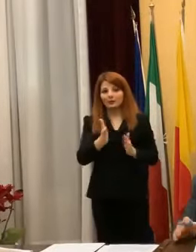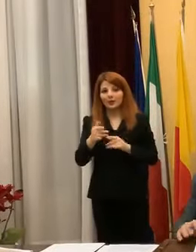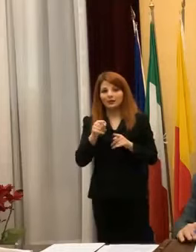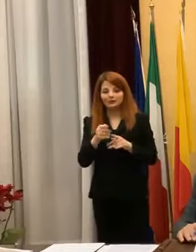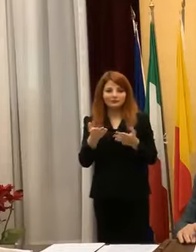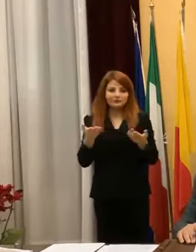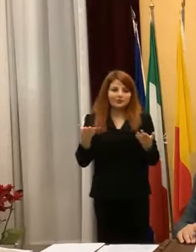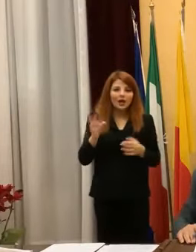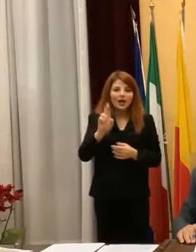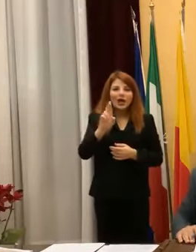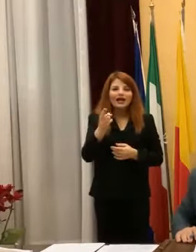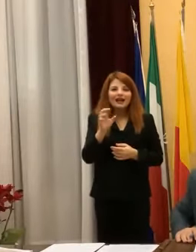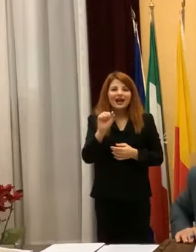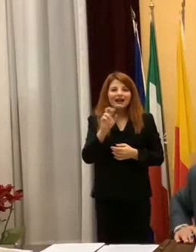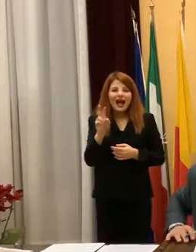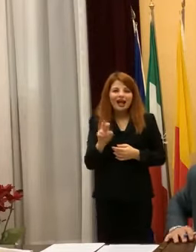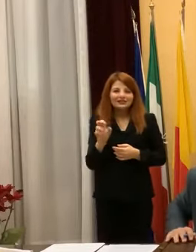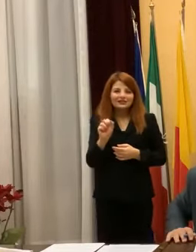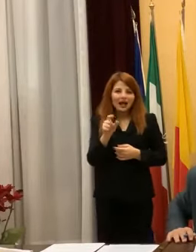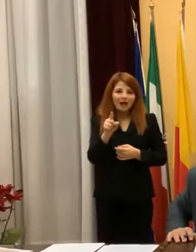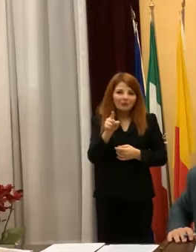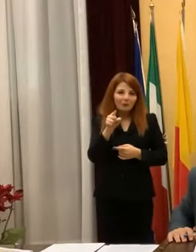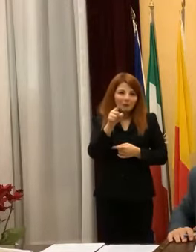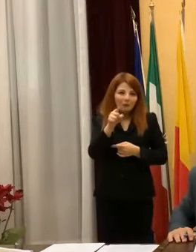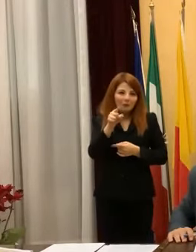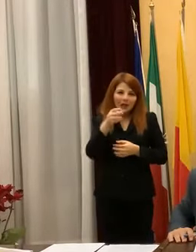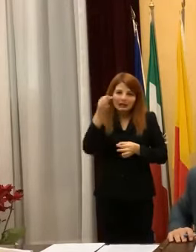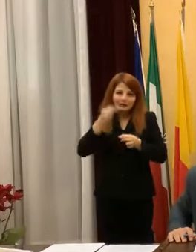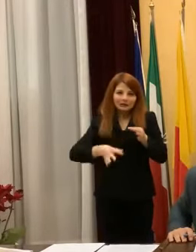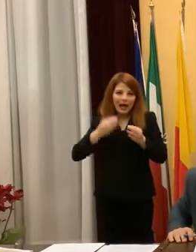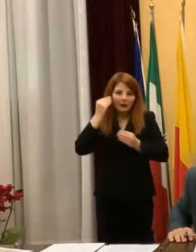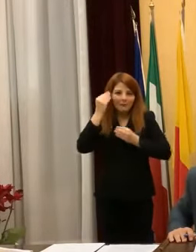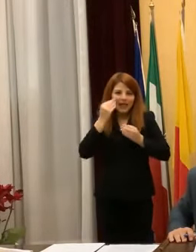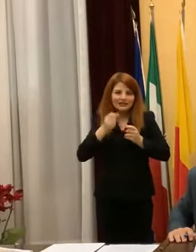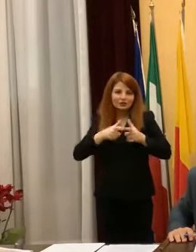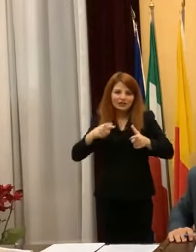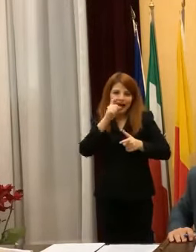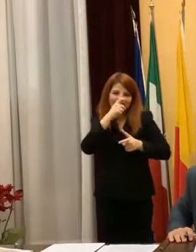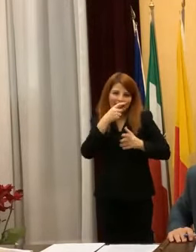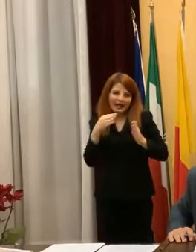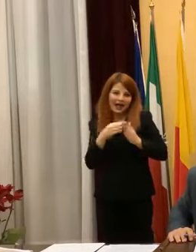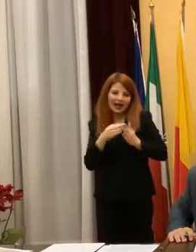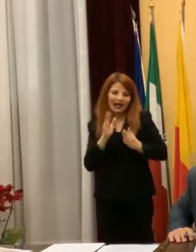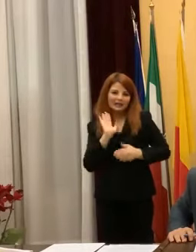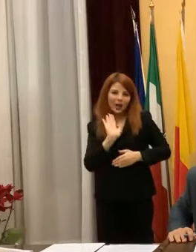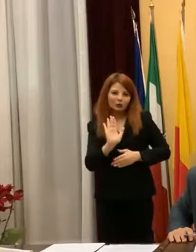Ruggerino, hai pensato a casa tua? Per carità, ma tutta la Sicilia è casa